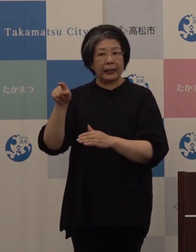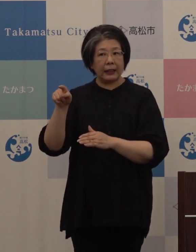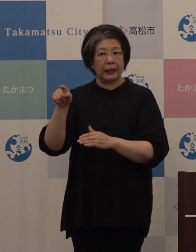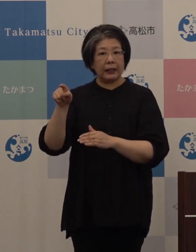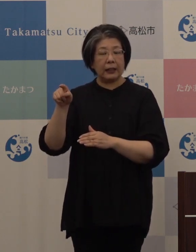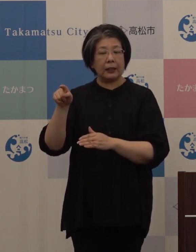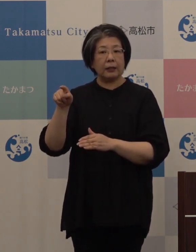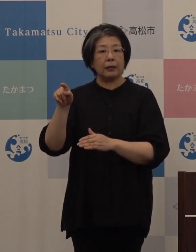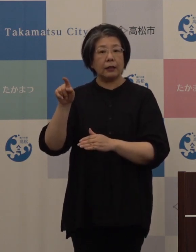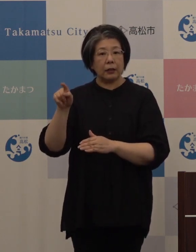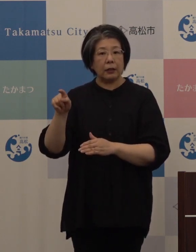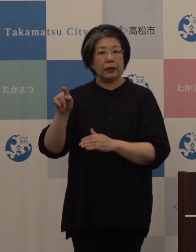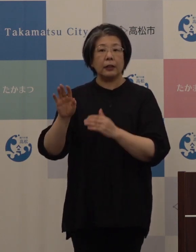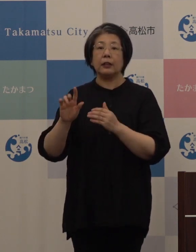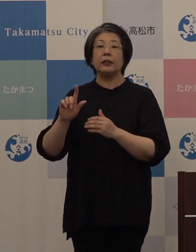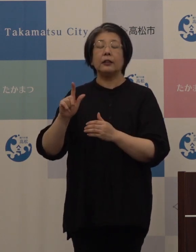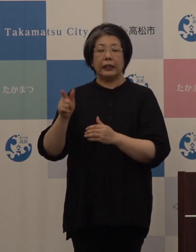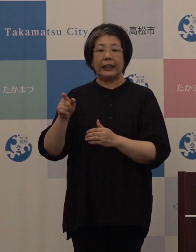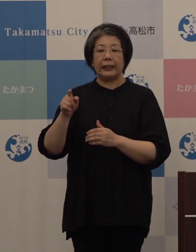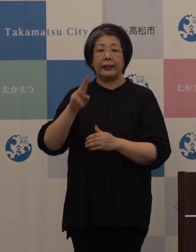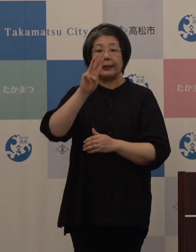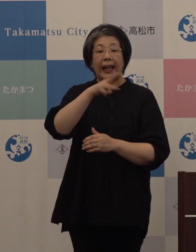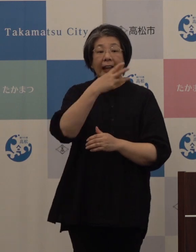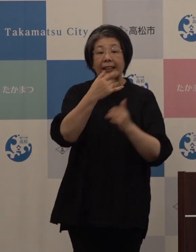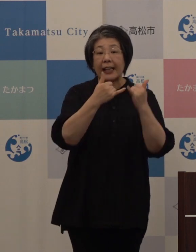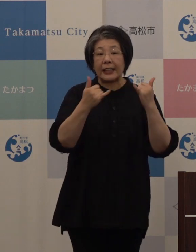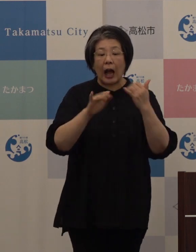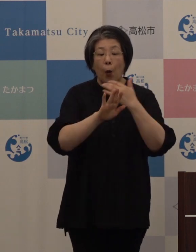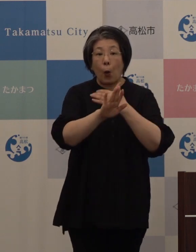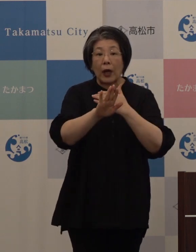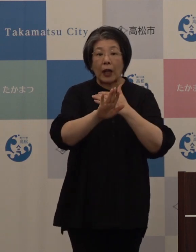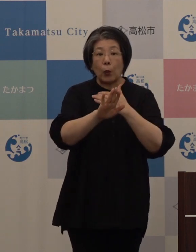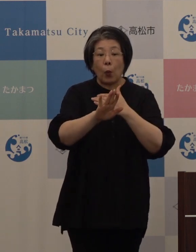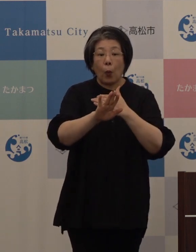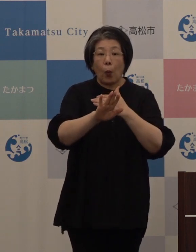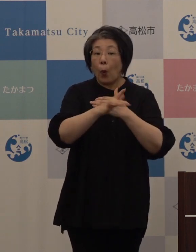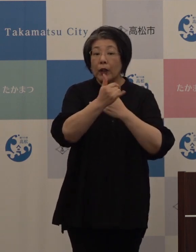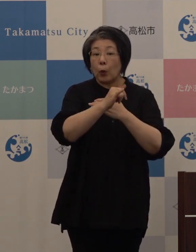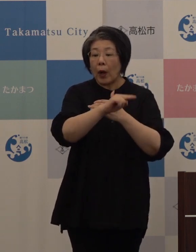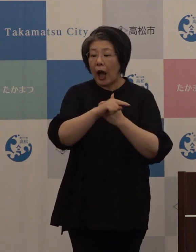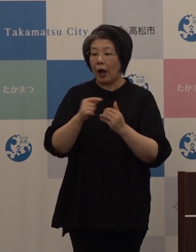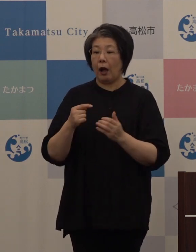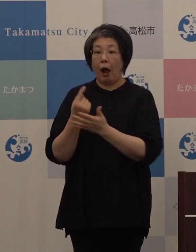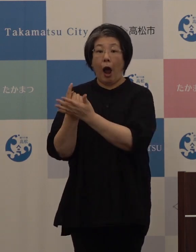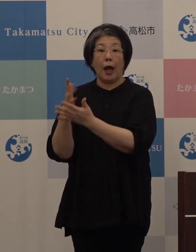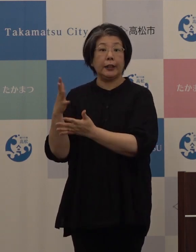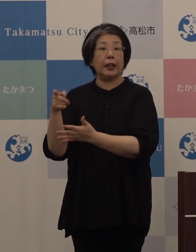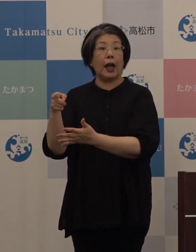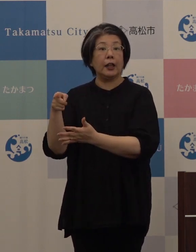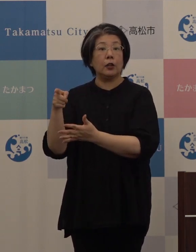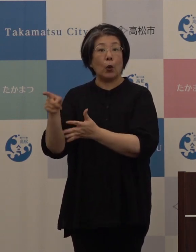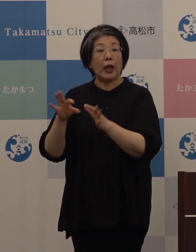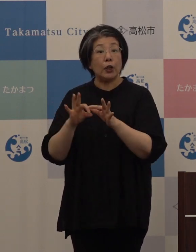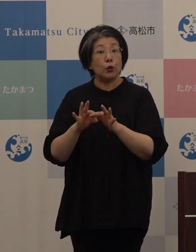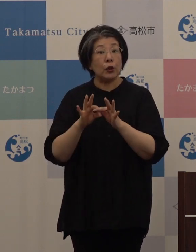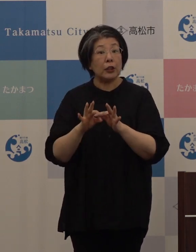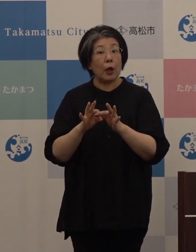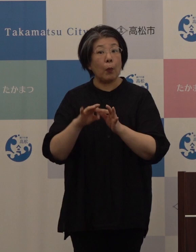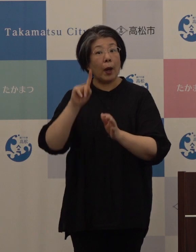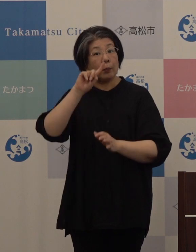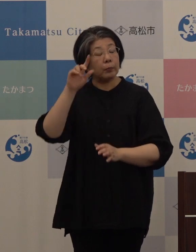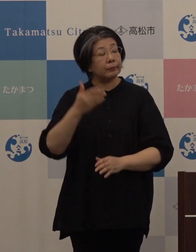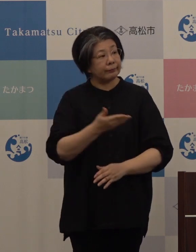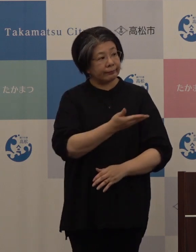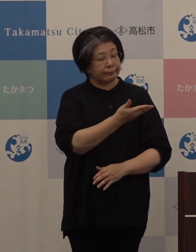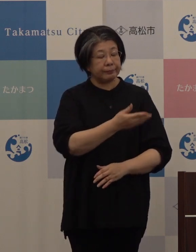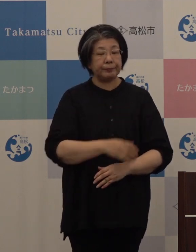て、第三者が入っていないということに対する批判も出ていると思うんですけれども、その点について市長が何か議会の調査